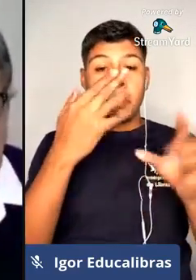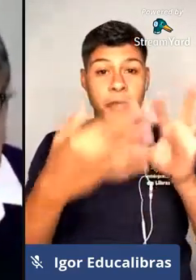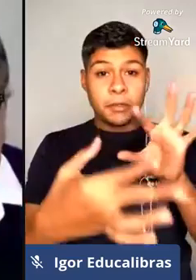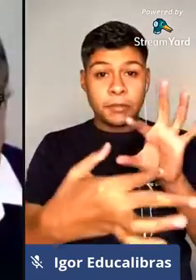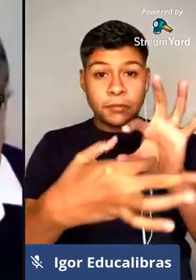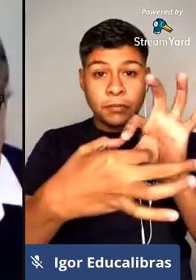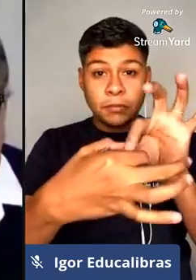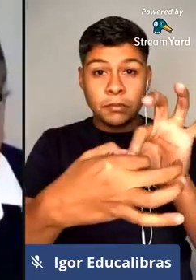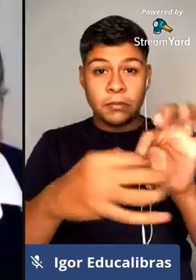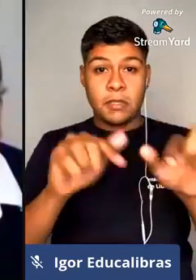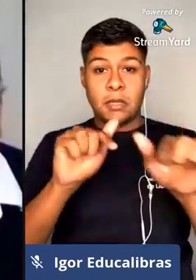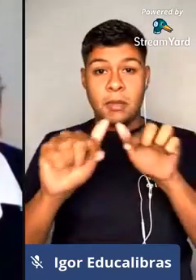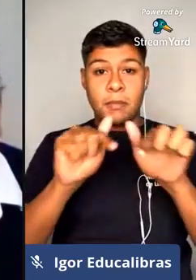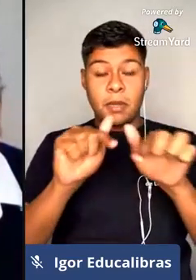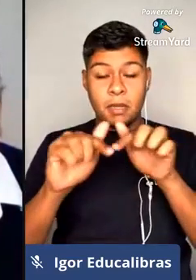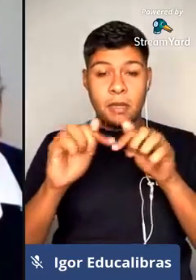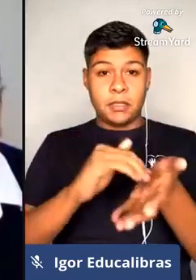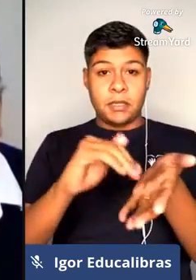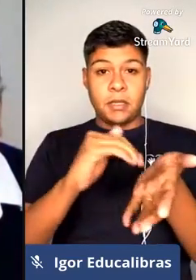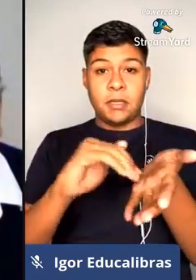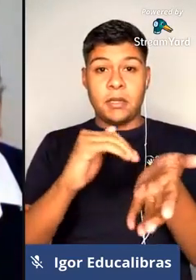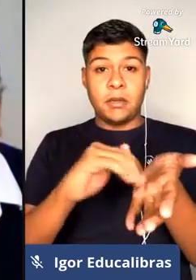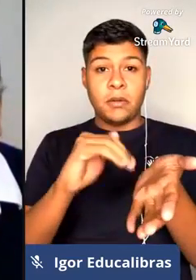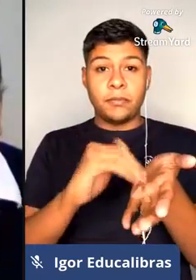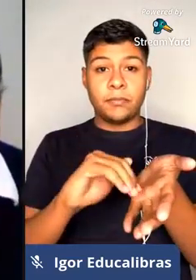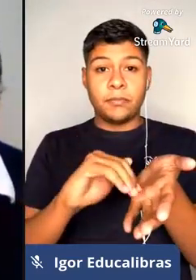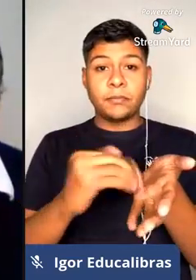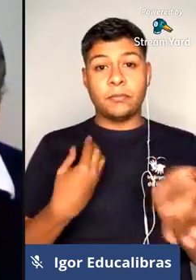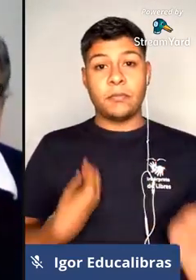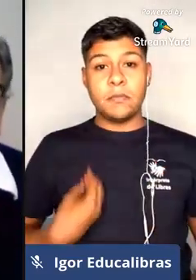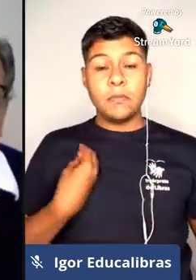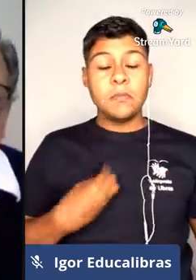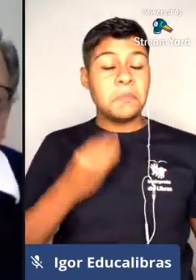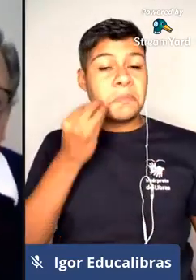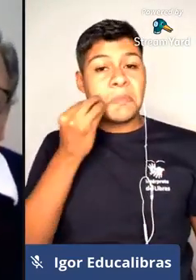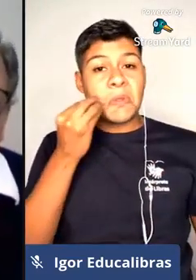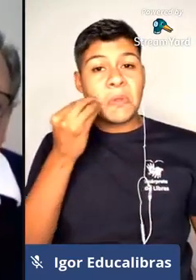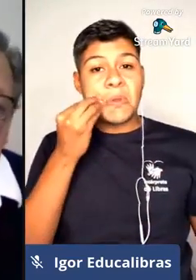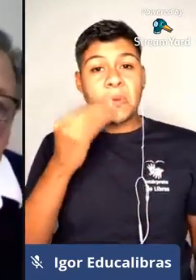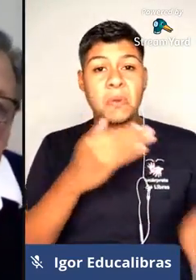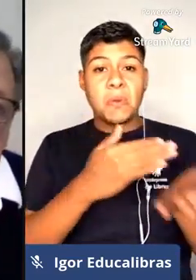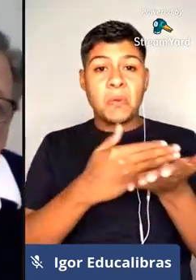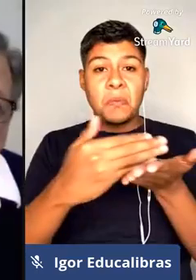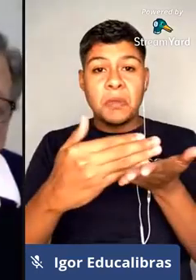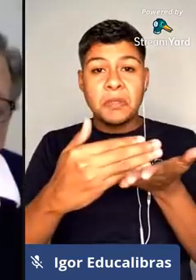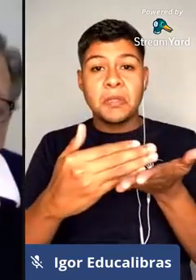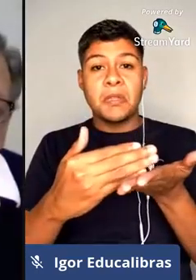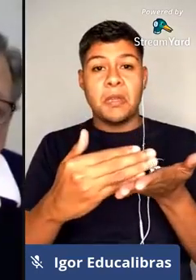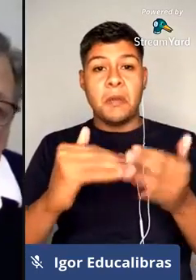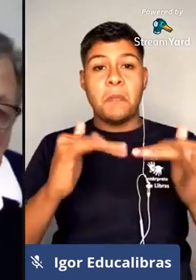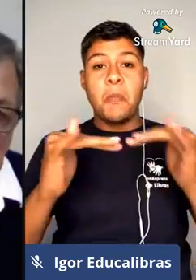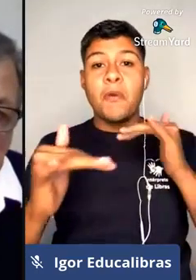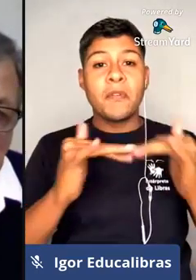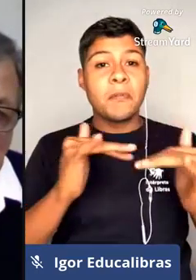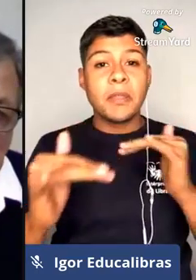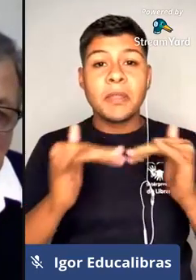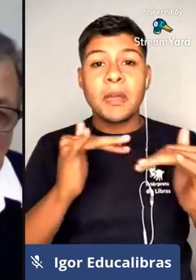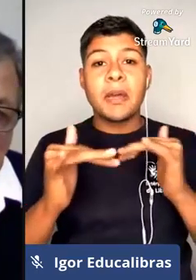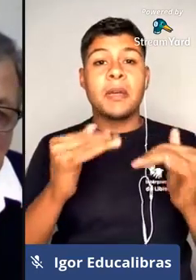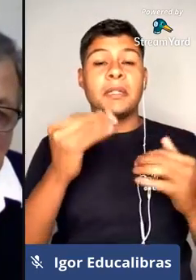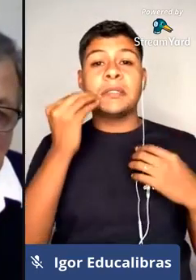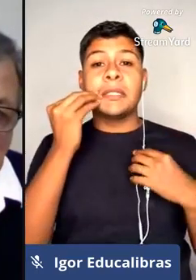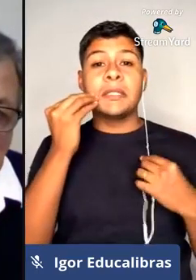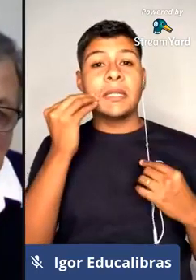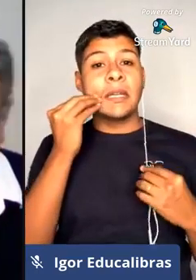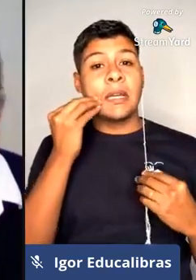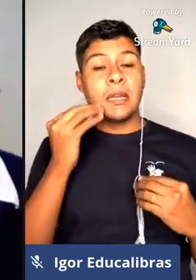trabalho aqui da Secretaria, eu estou começando aí a movimentar, a tentar